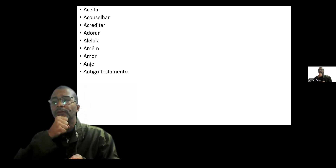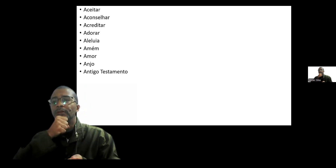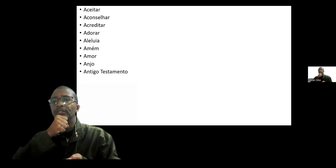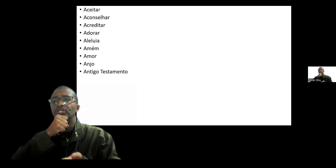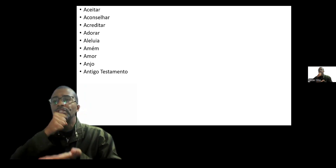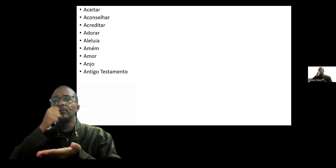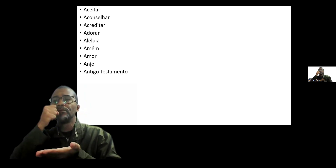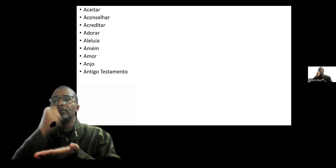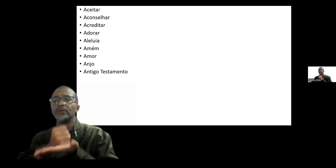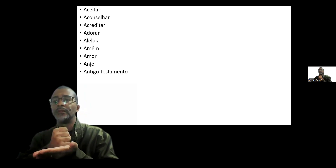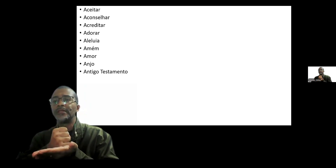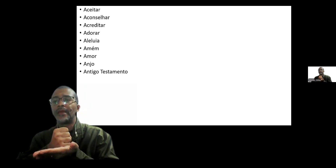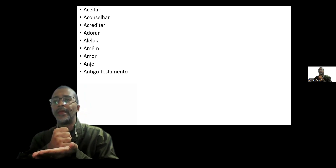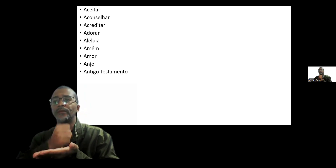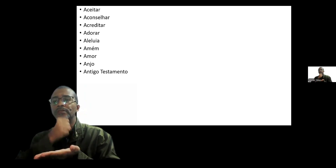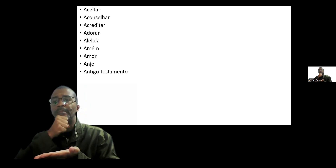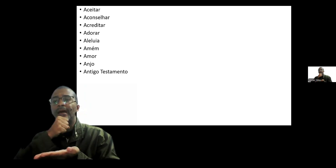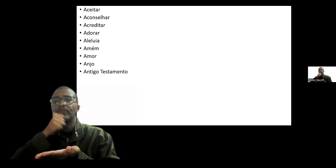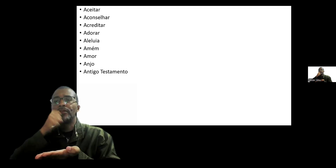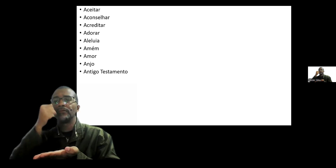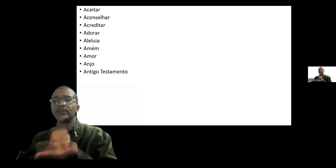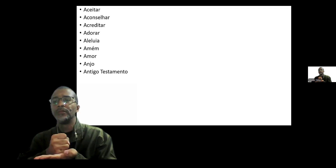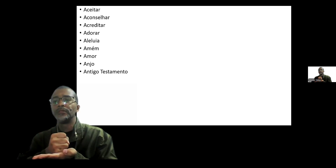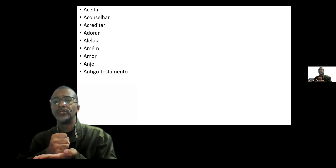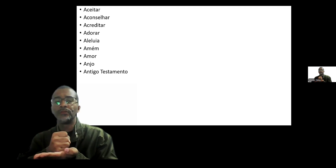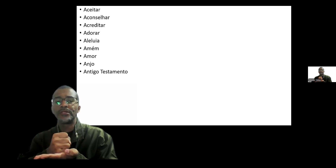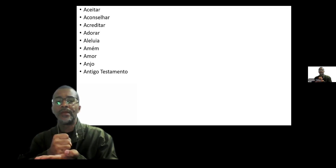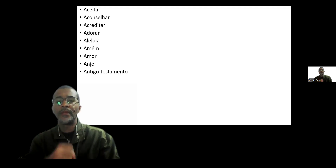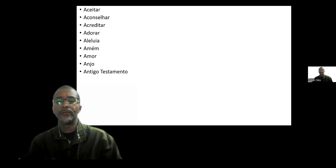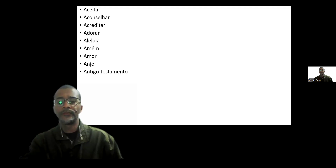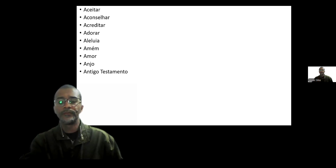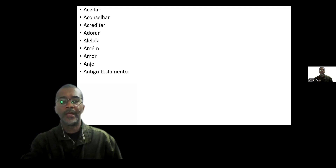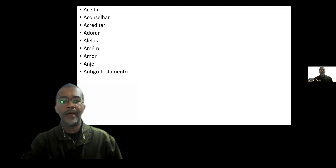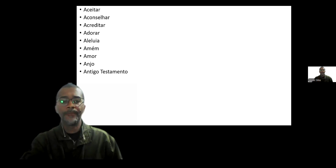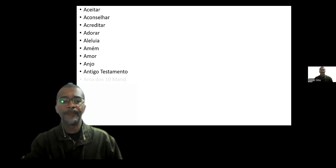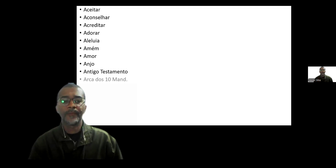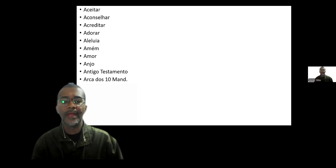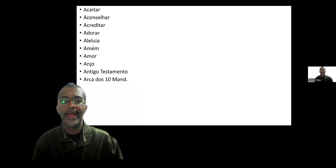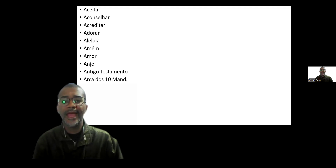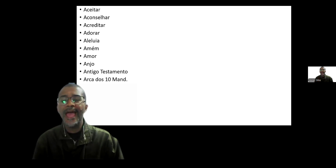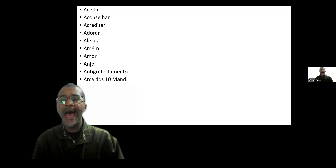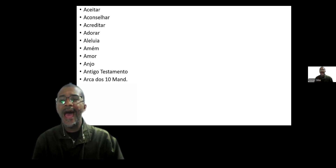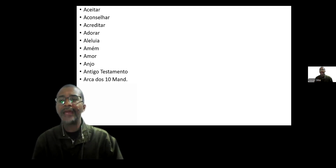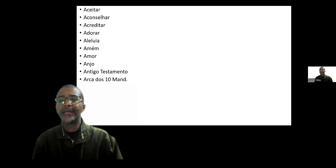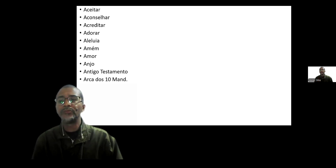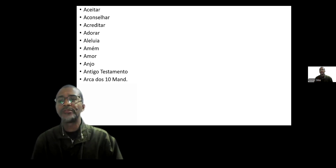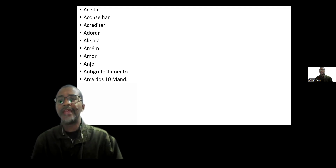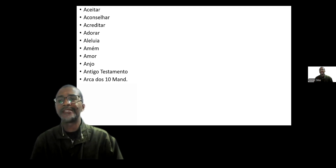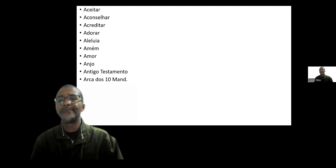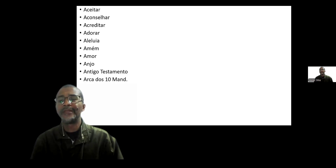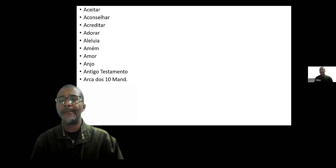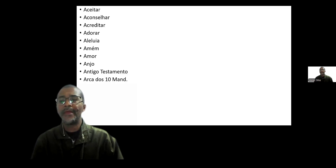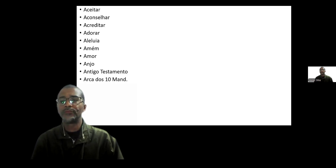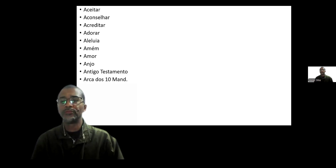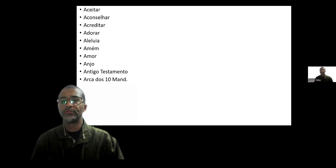correto? Antigo Testamento, esse pacto aí, ó. Antigo Testamento, tá? Arca dos